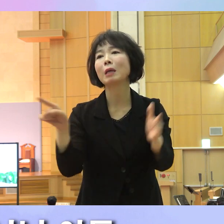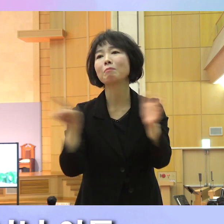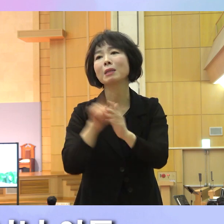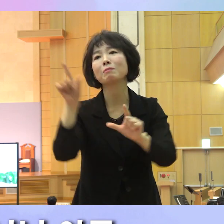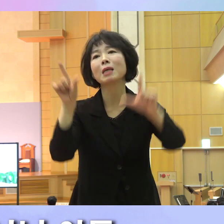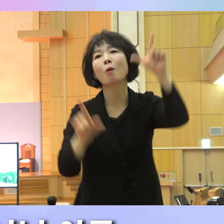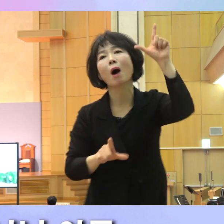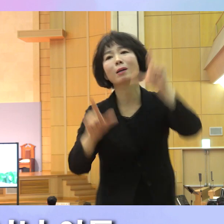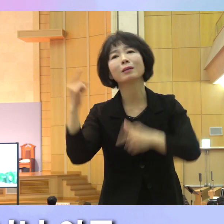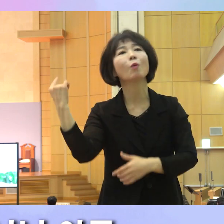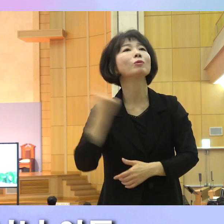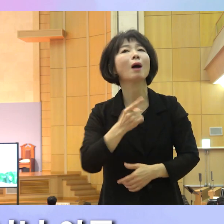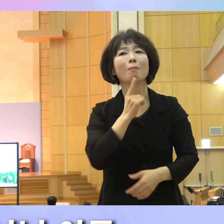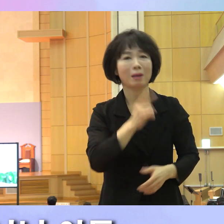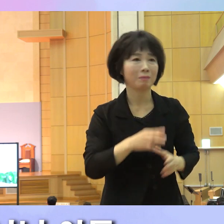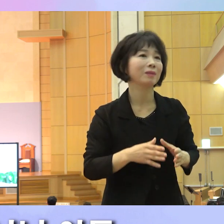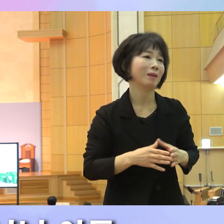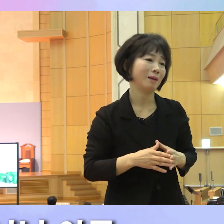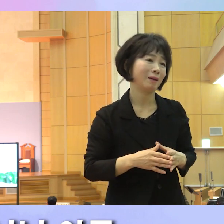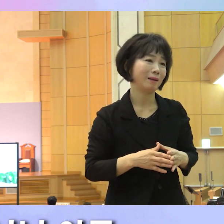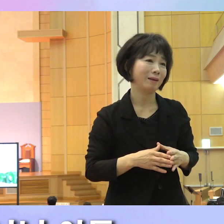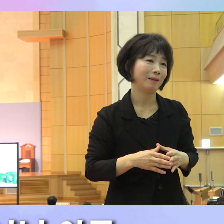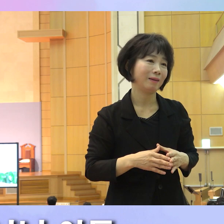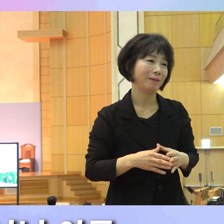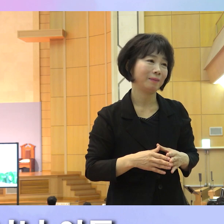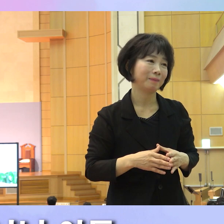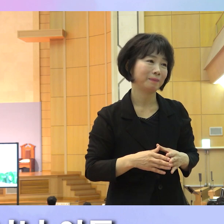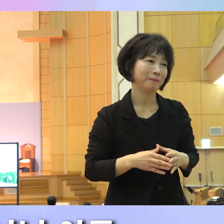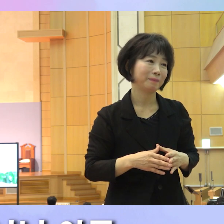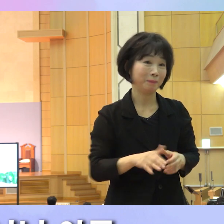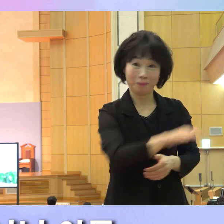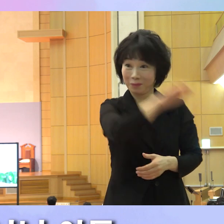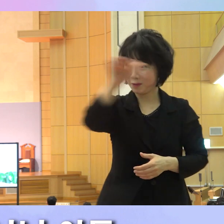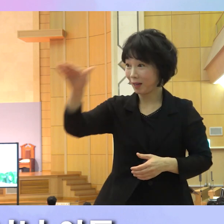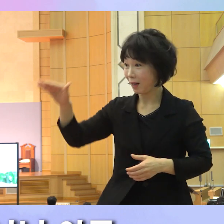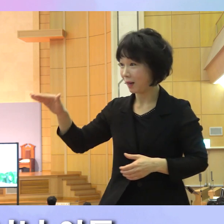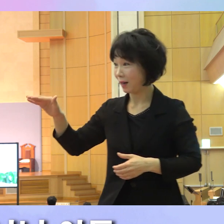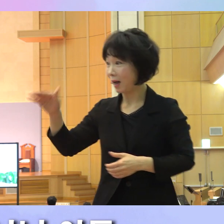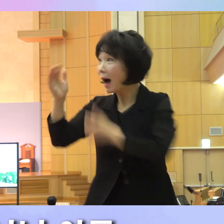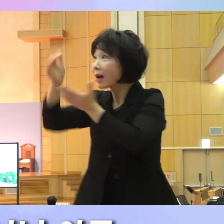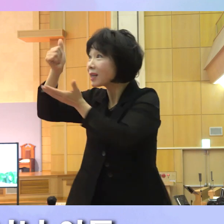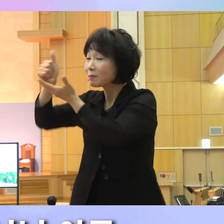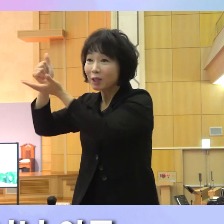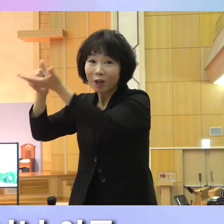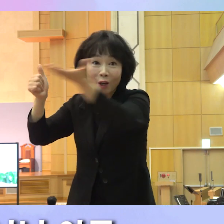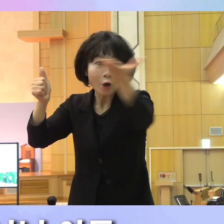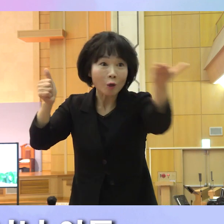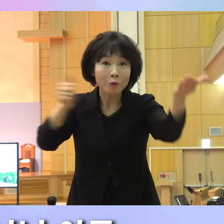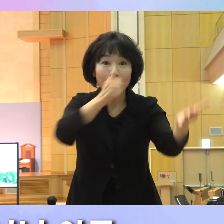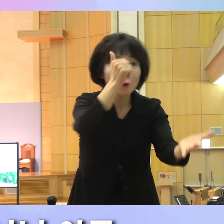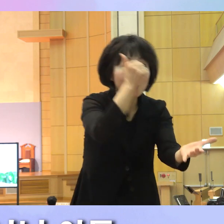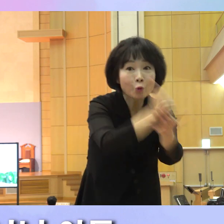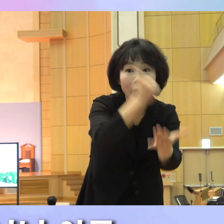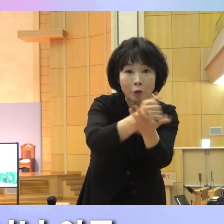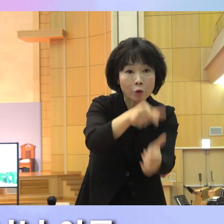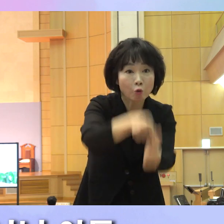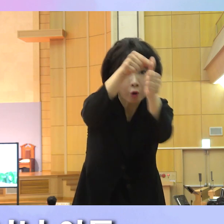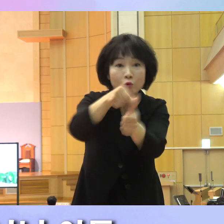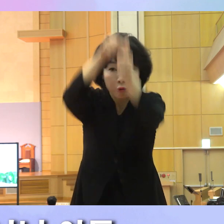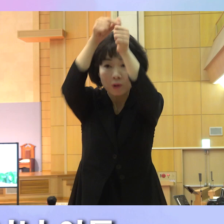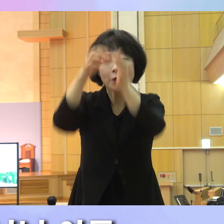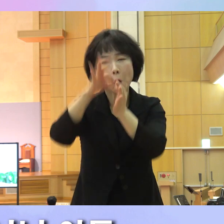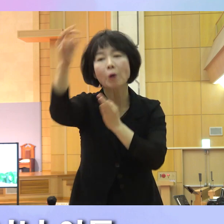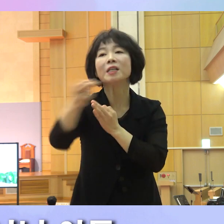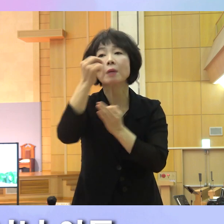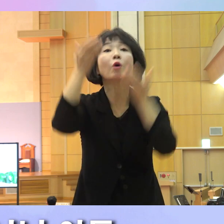신앙이 돼버린단 말이야. 진짜 하나님께서 우리를 구원하시고 영원한 생명을 주시기